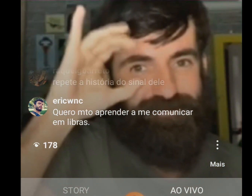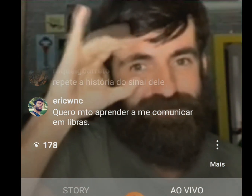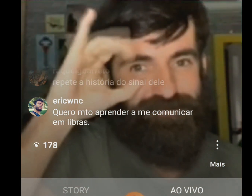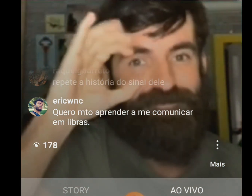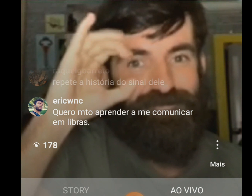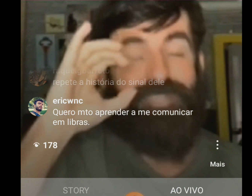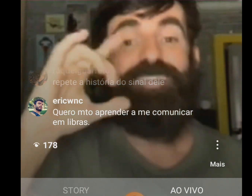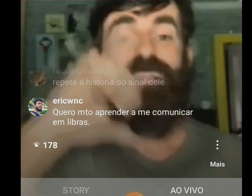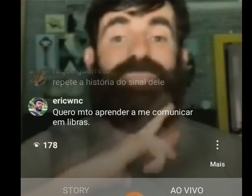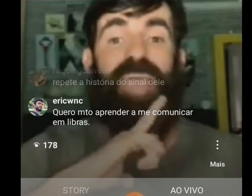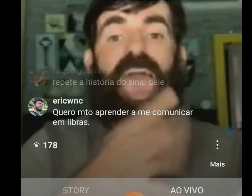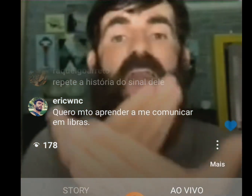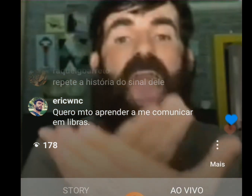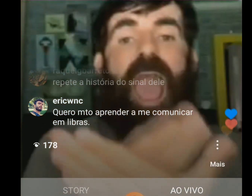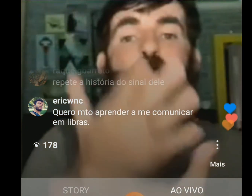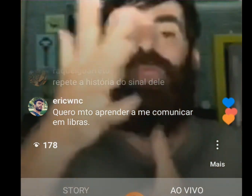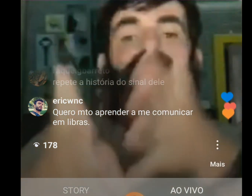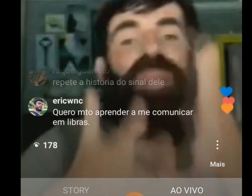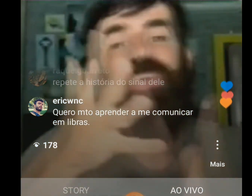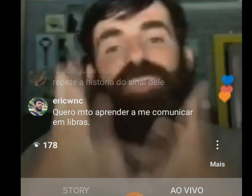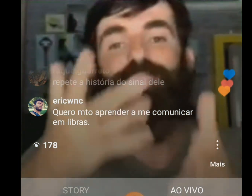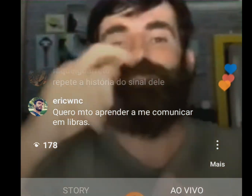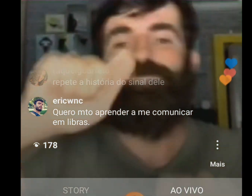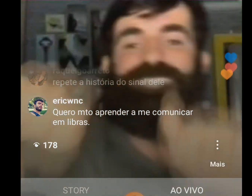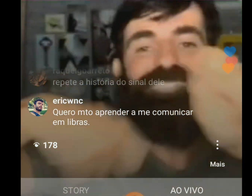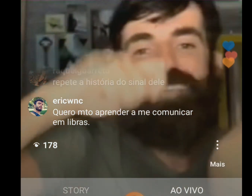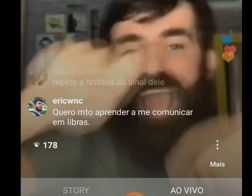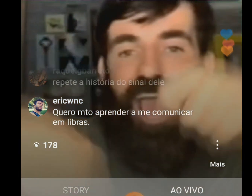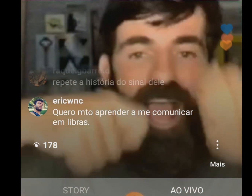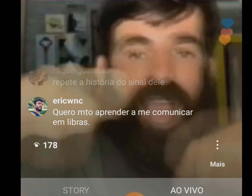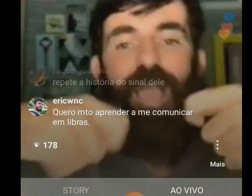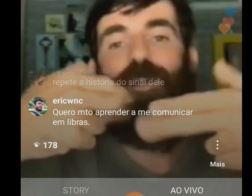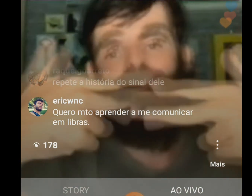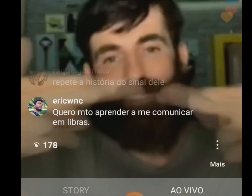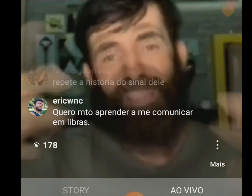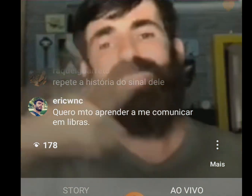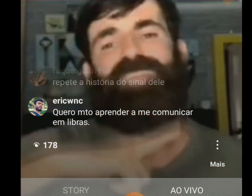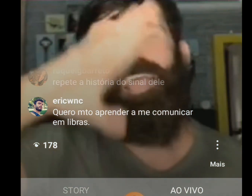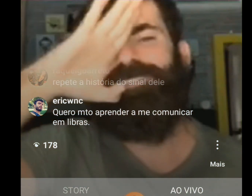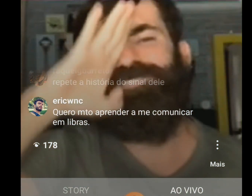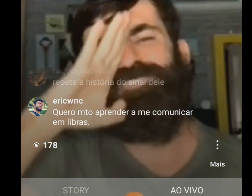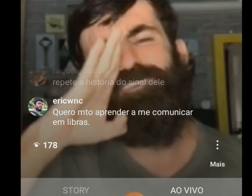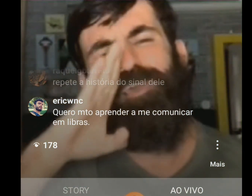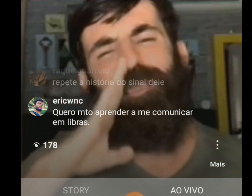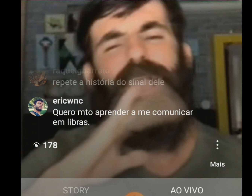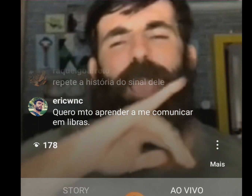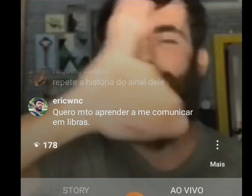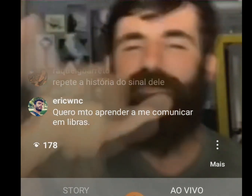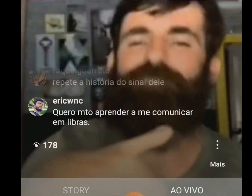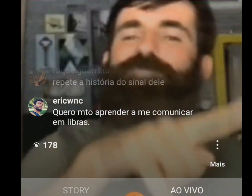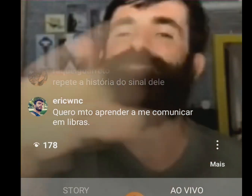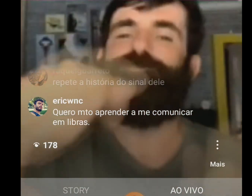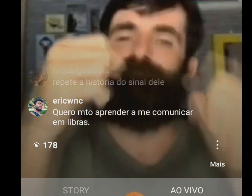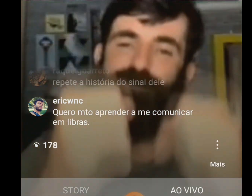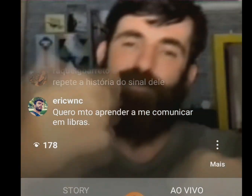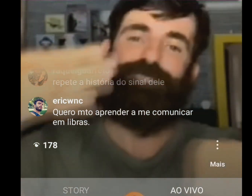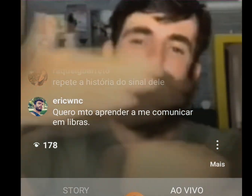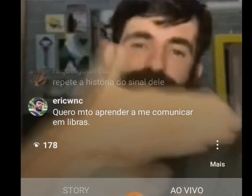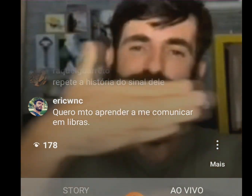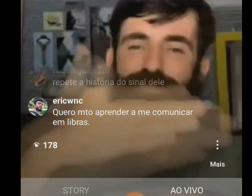tem no Instagram várias aulas de Libras que tem vários sinais diferentes que são de graça. Então